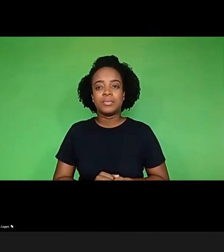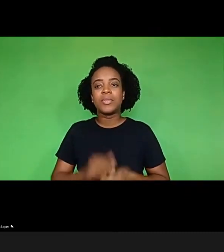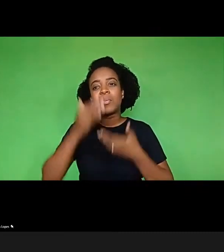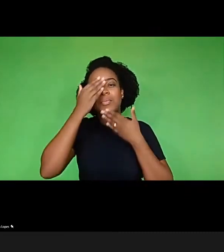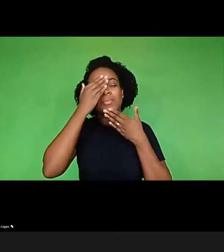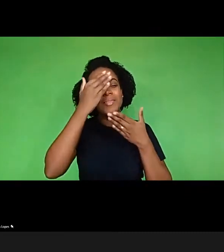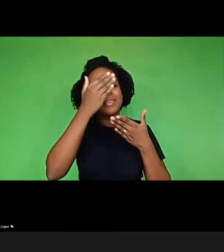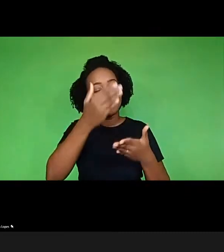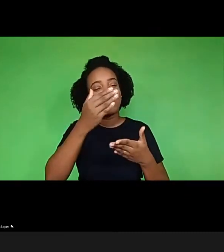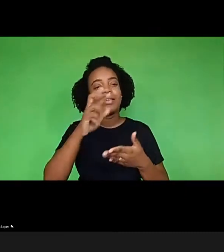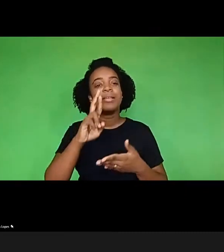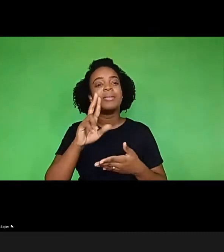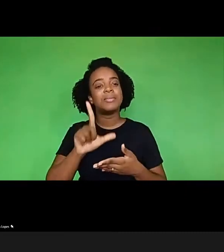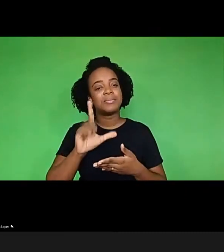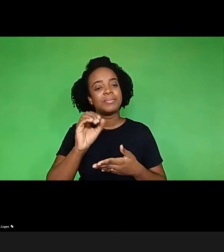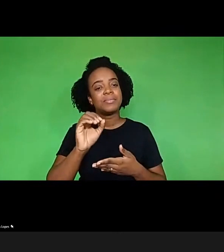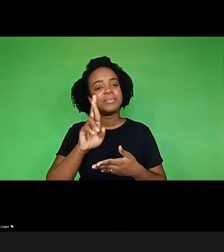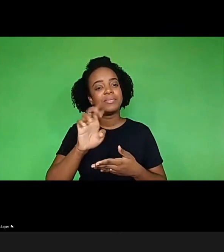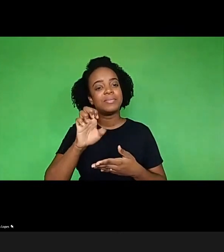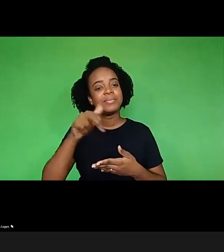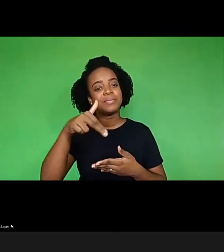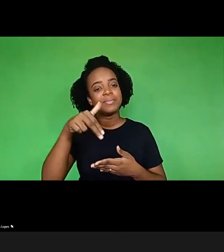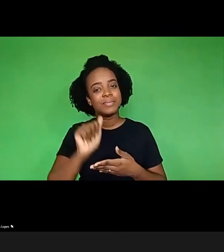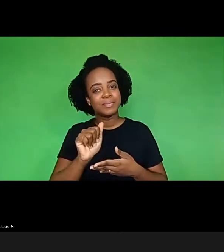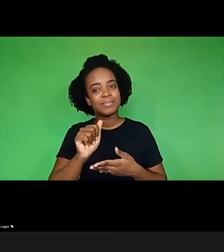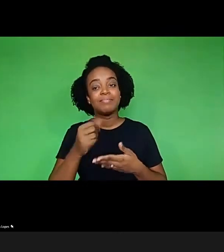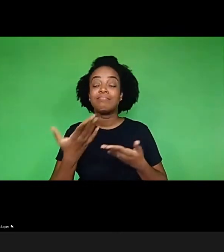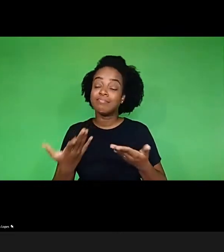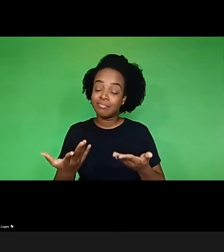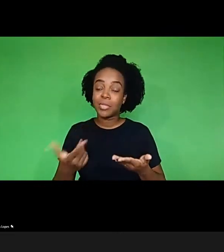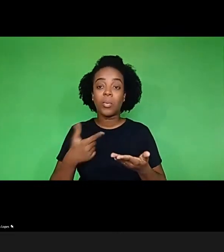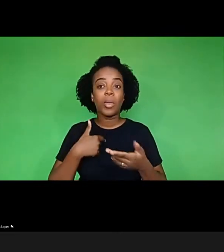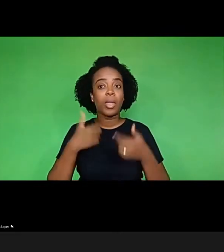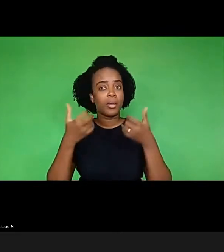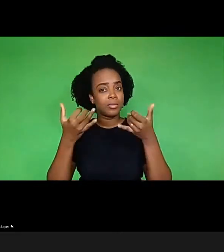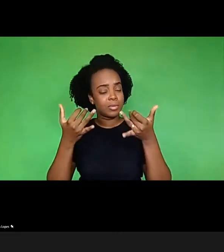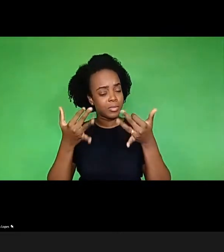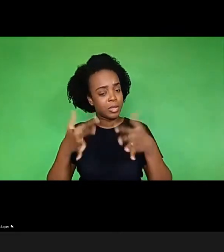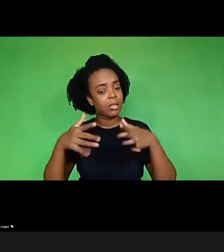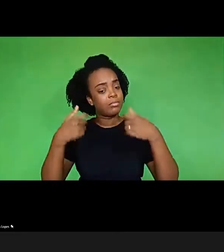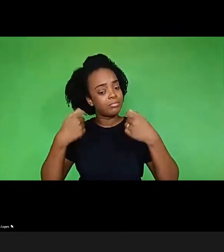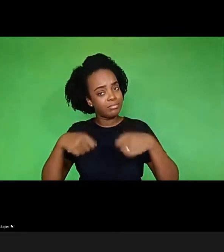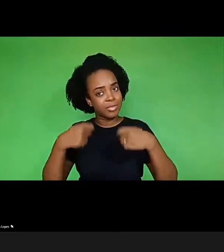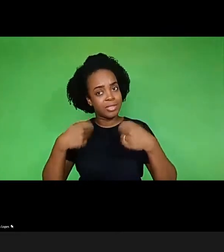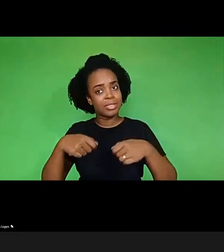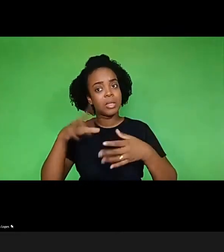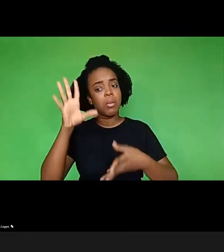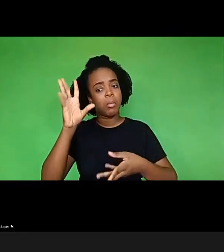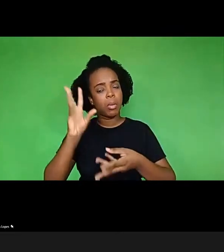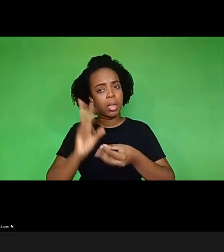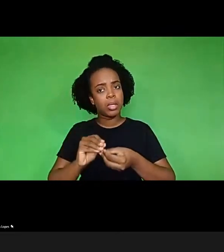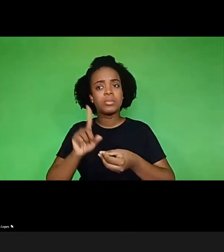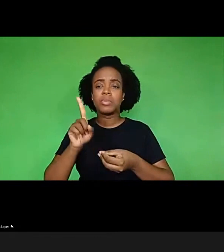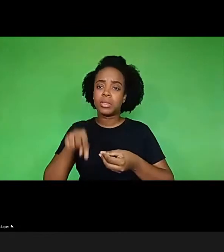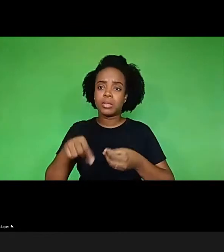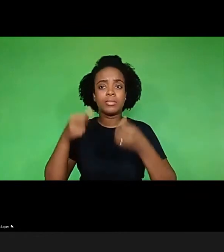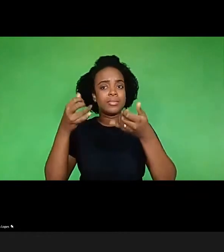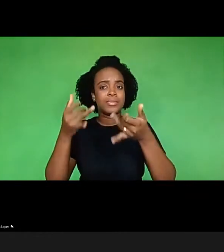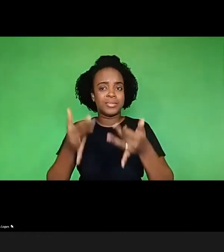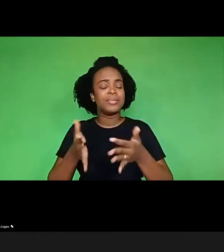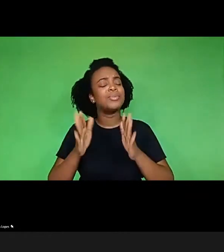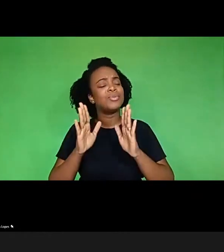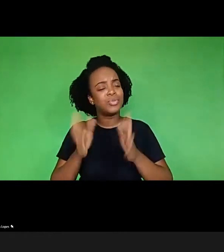Bom, gente, o que eu tinha para falar em resumo era isso, para